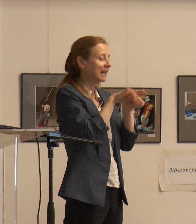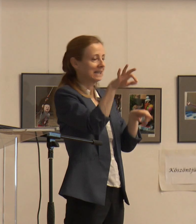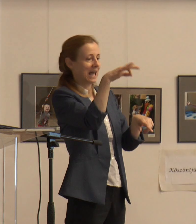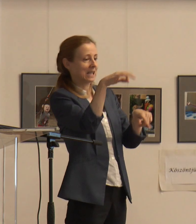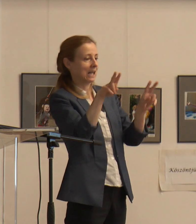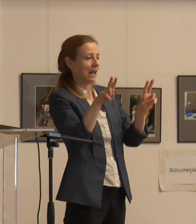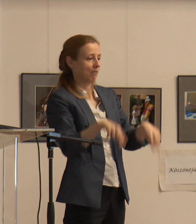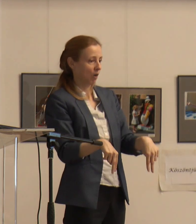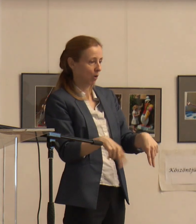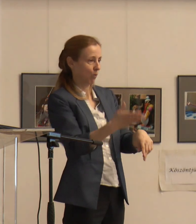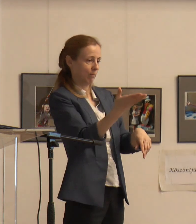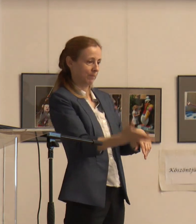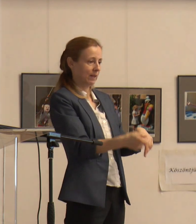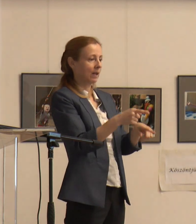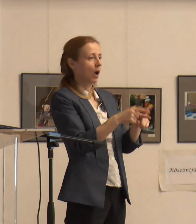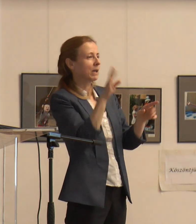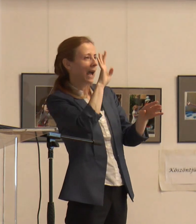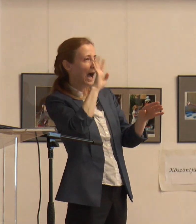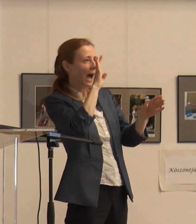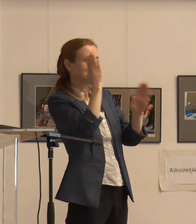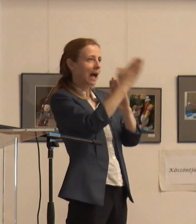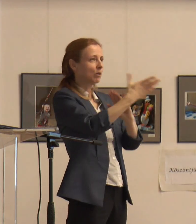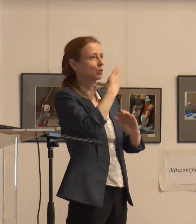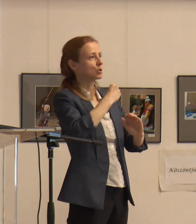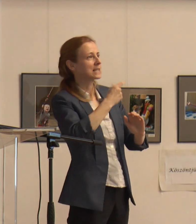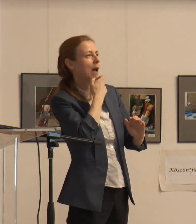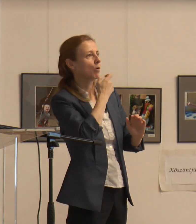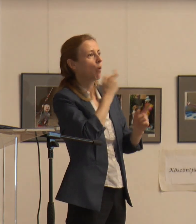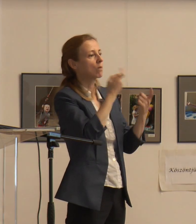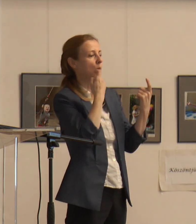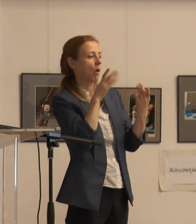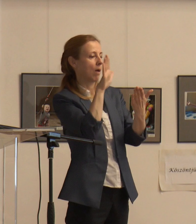valót, mely egy átálmodott szebb korból fönnmaradt.